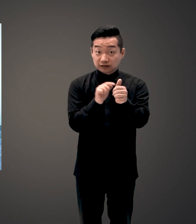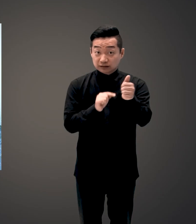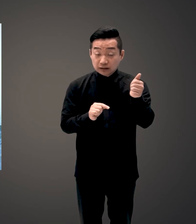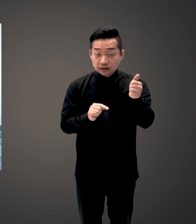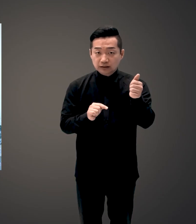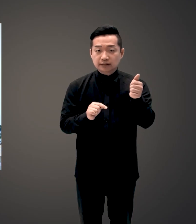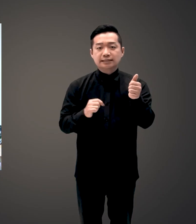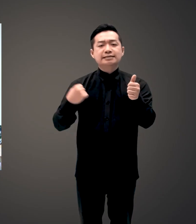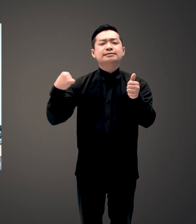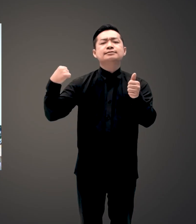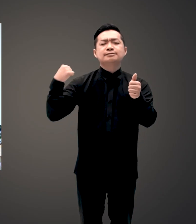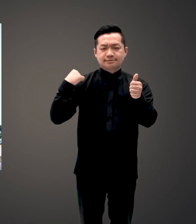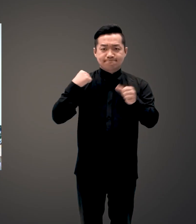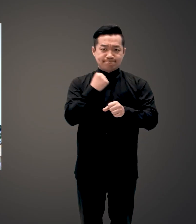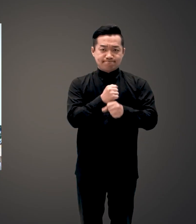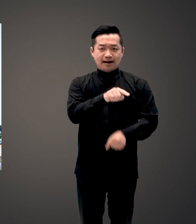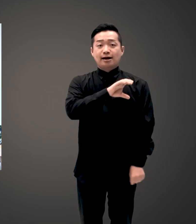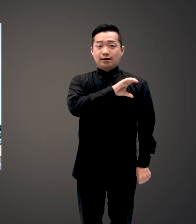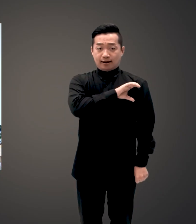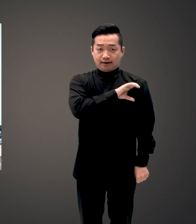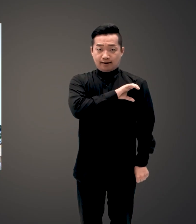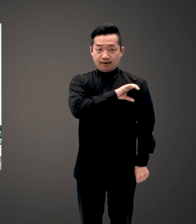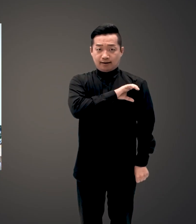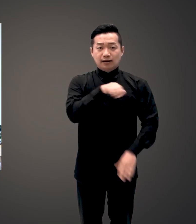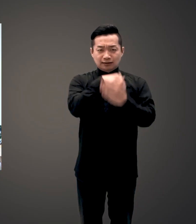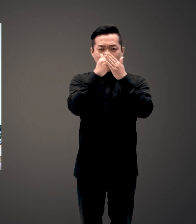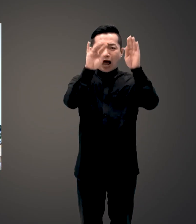혁신, 경영, 미래.